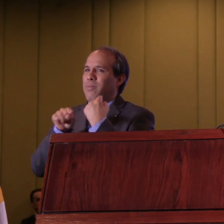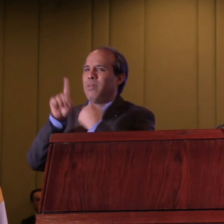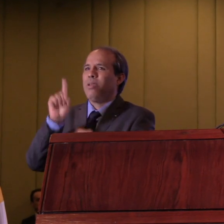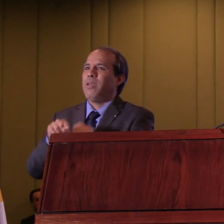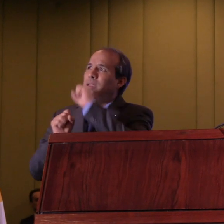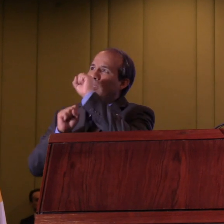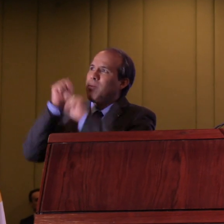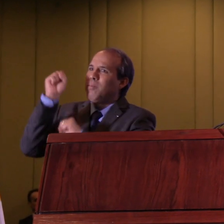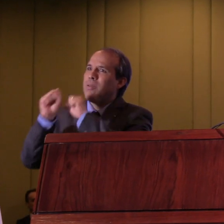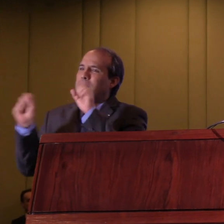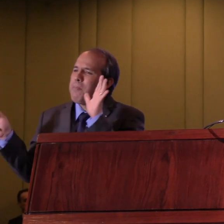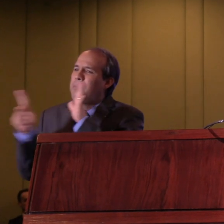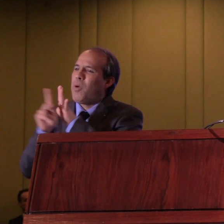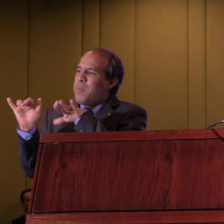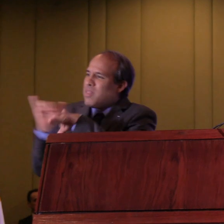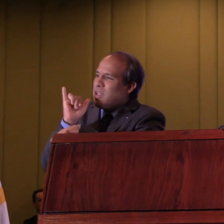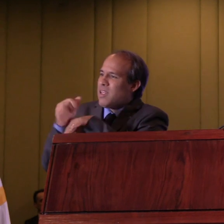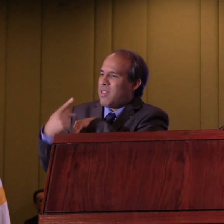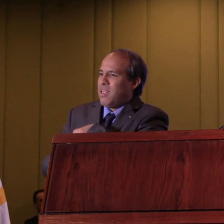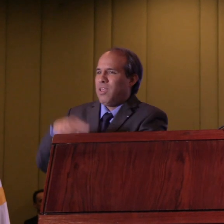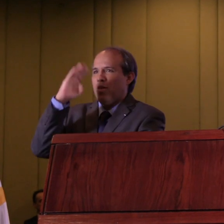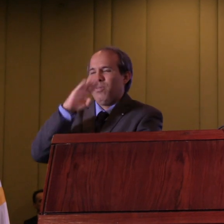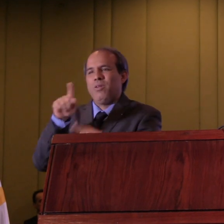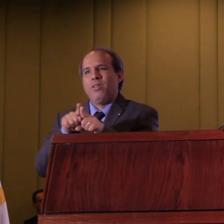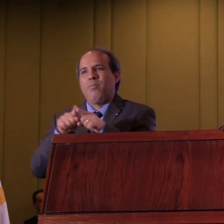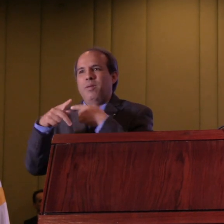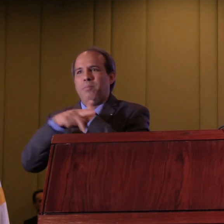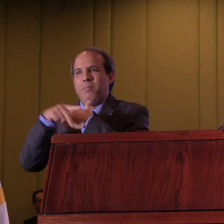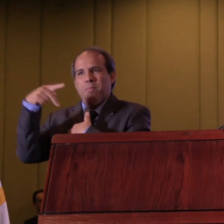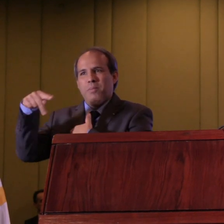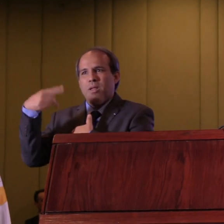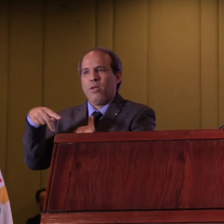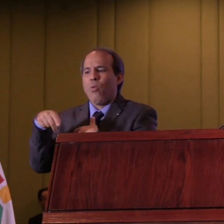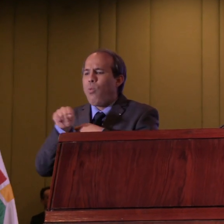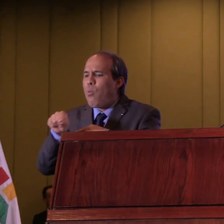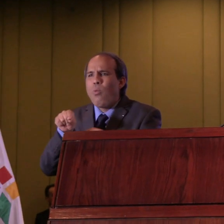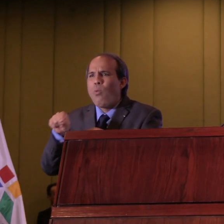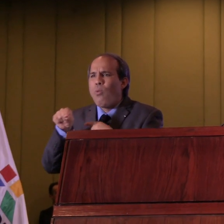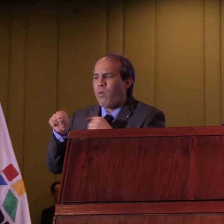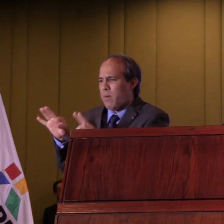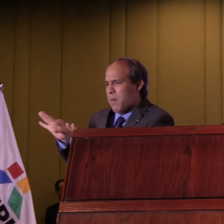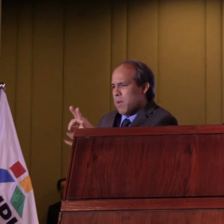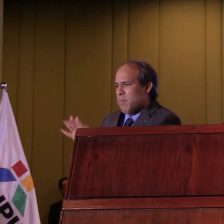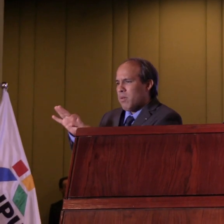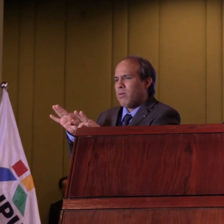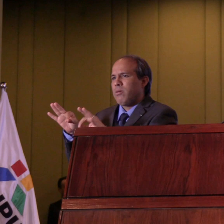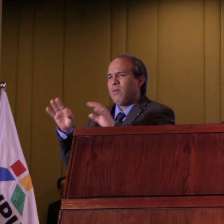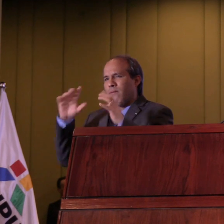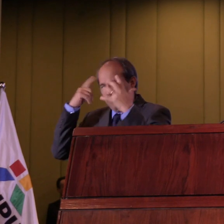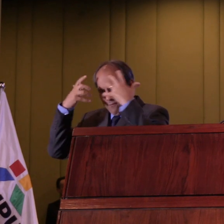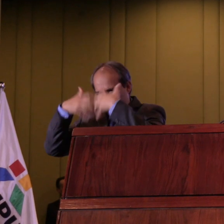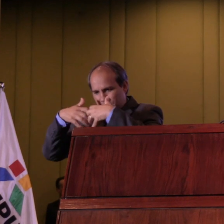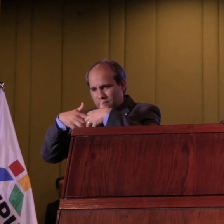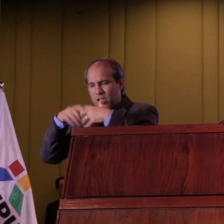empresa estratégica para o Brasil e Paraguai. É fruto de uma engenharia diplomática singular,